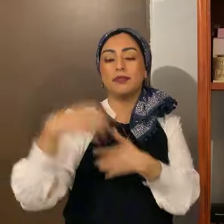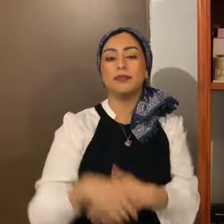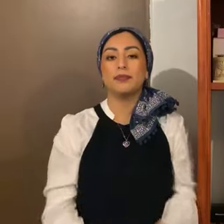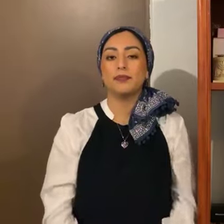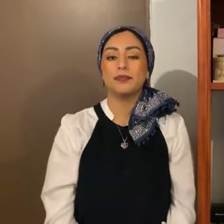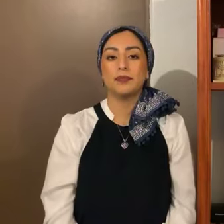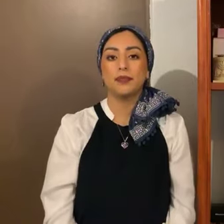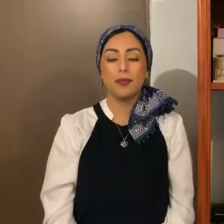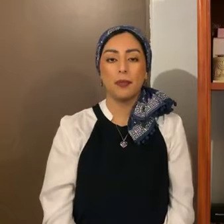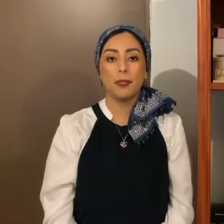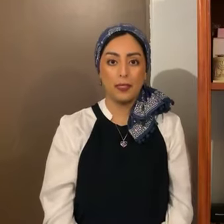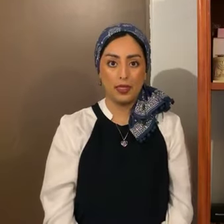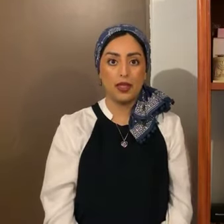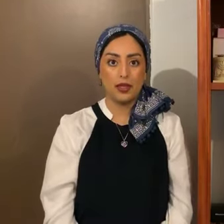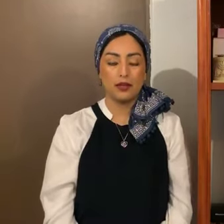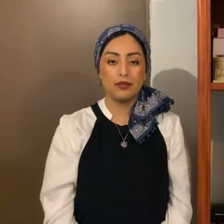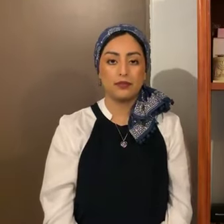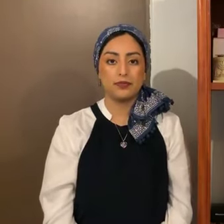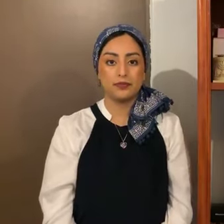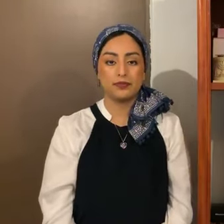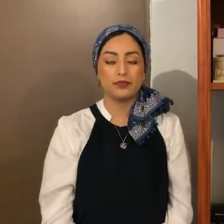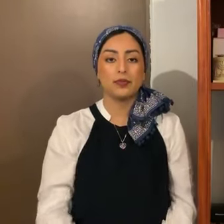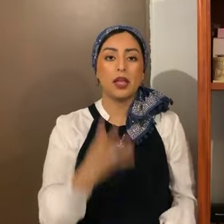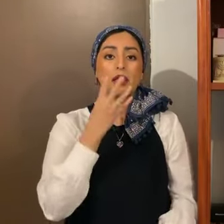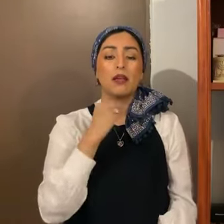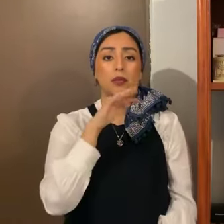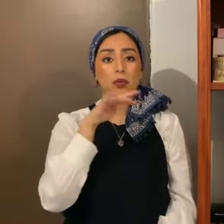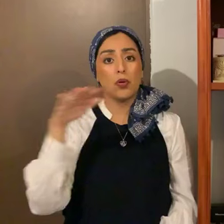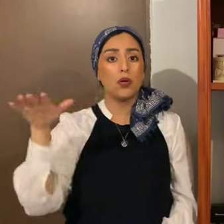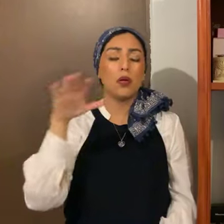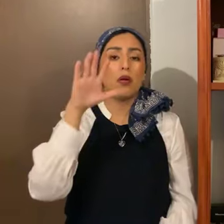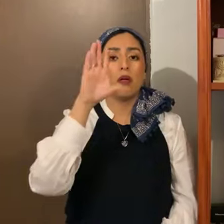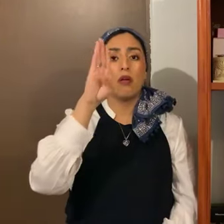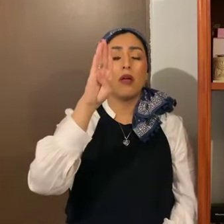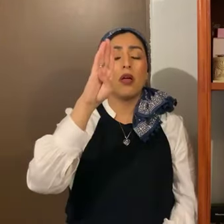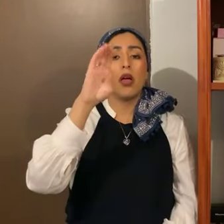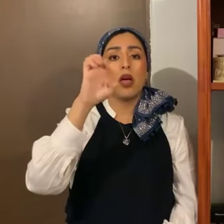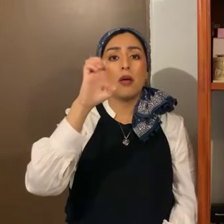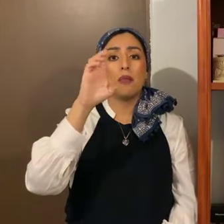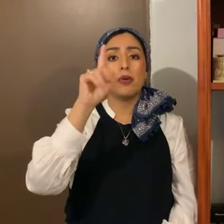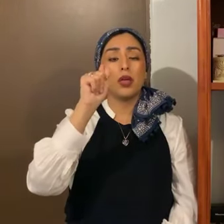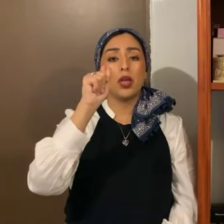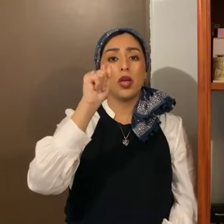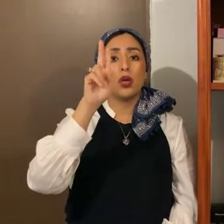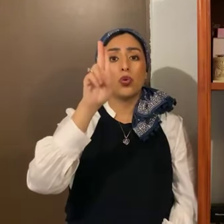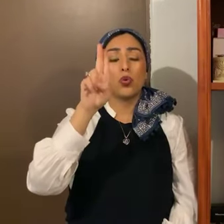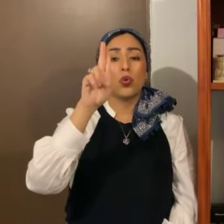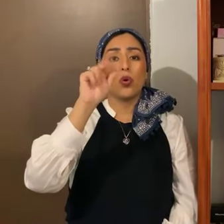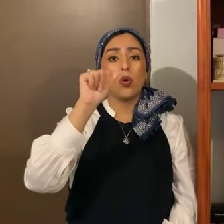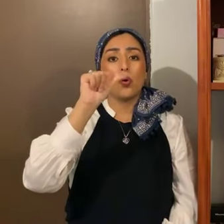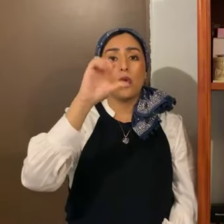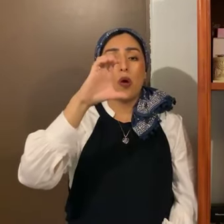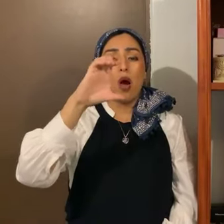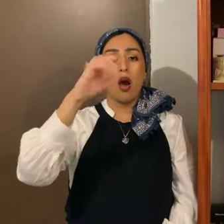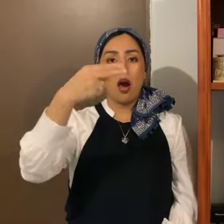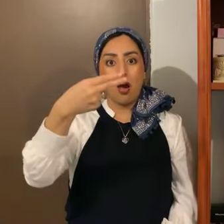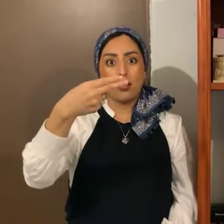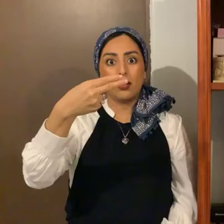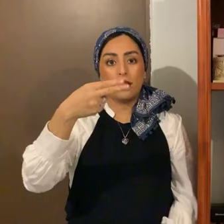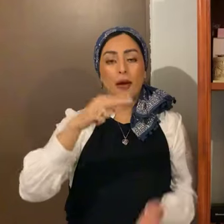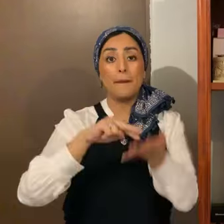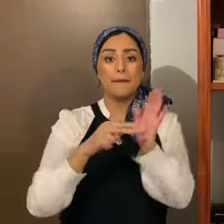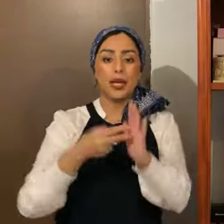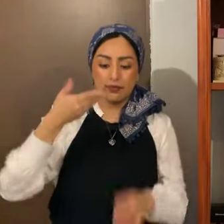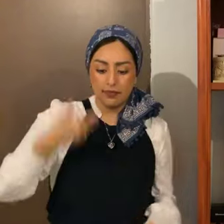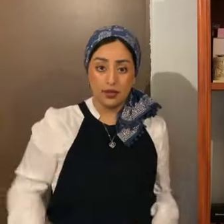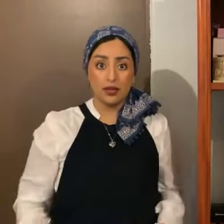una oración de confianza. Betuaj va más allá de confianza, ¿sí? Es como entregarse totalmente